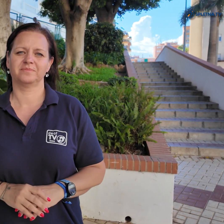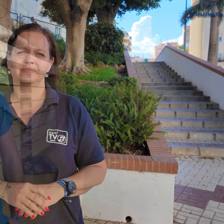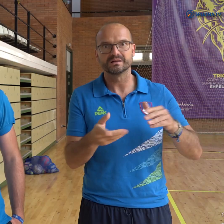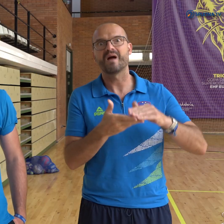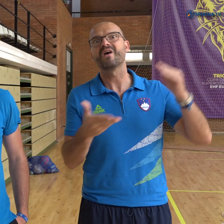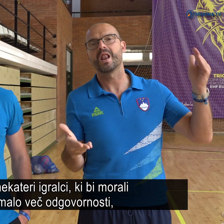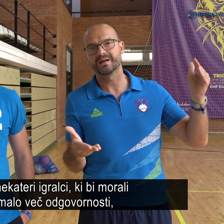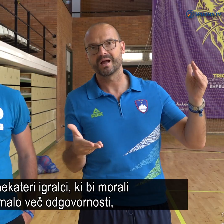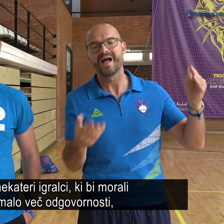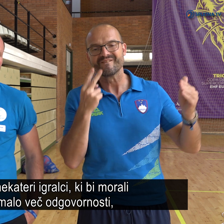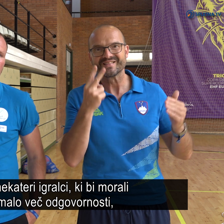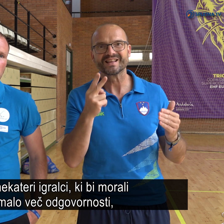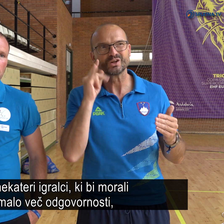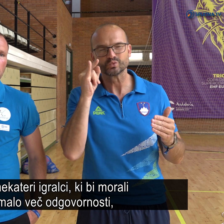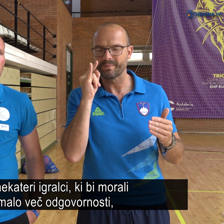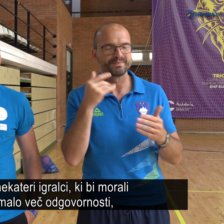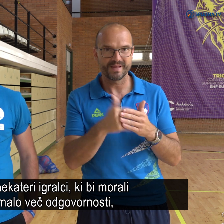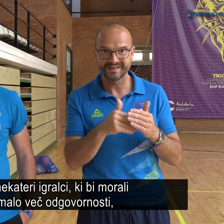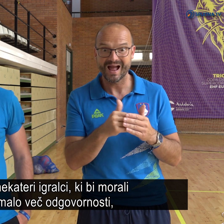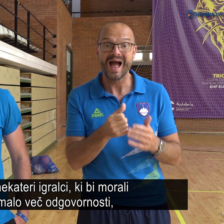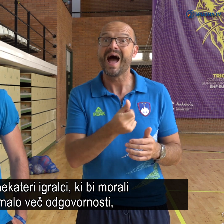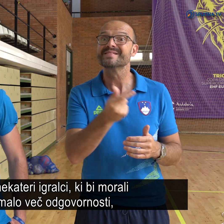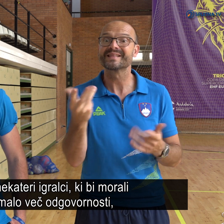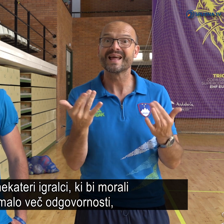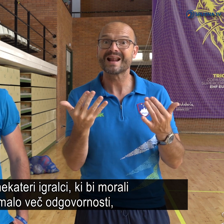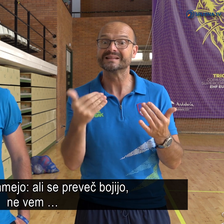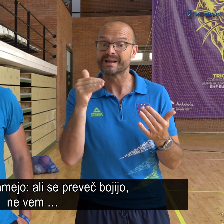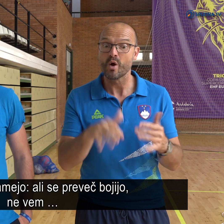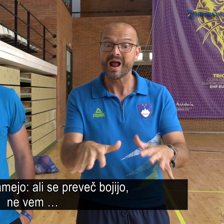my head. In tukaj se vidi, da nekateri igralci, ki bi mogli prevzeti malo več odgovornosti, je ne